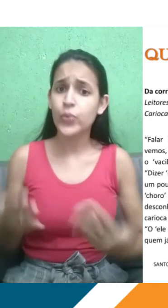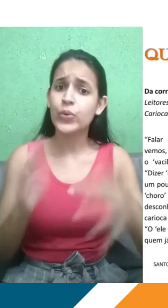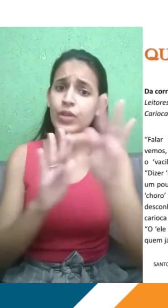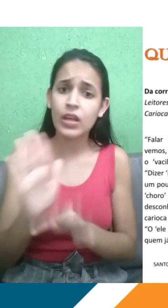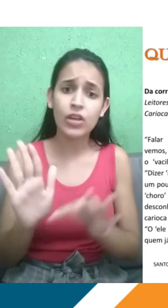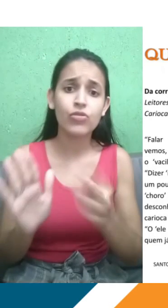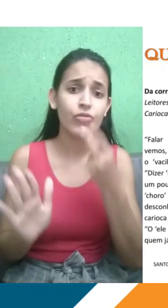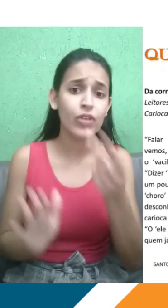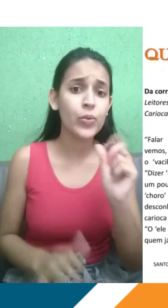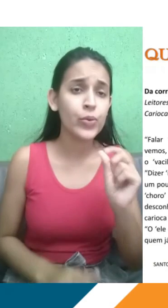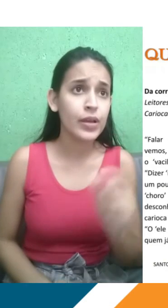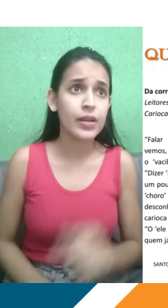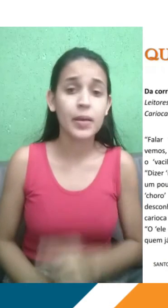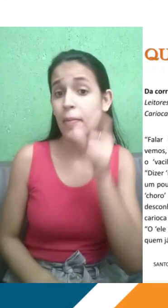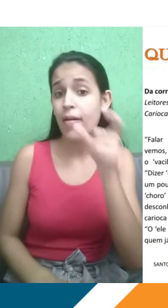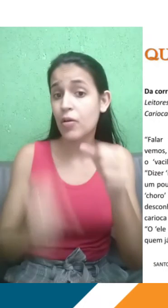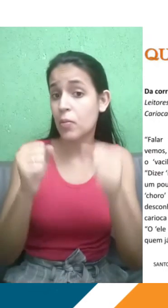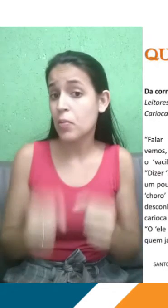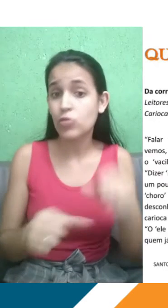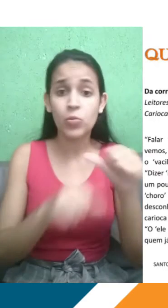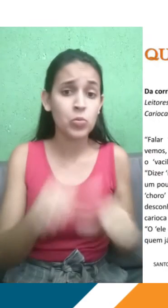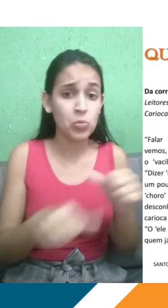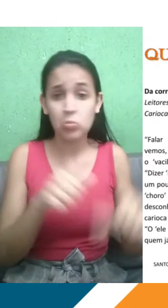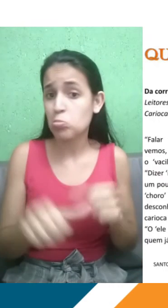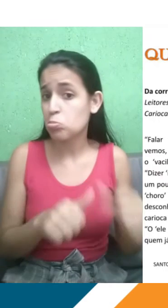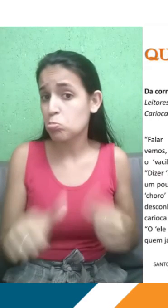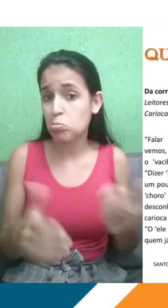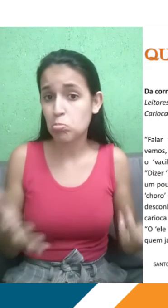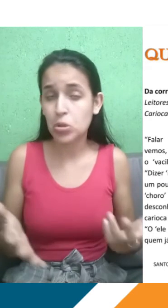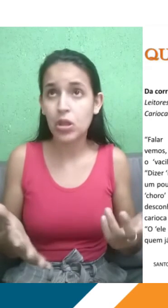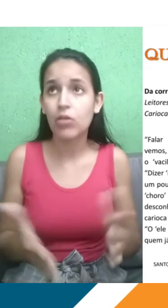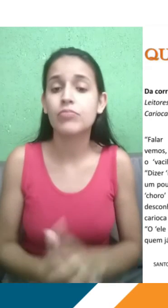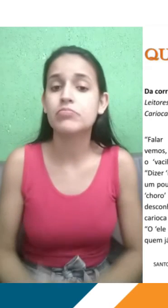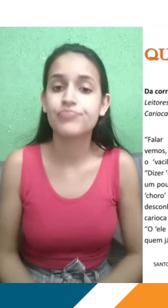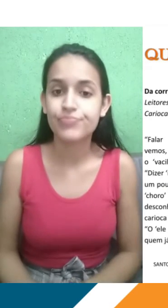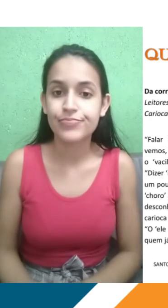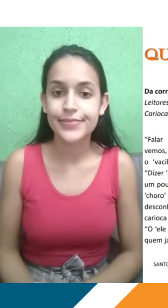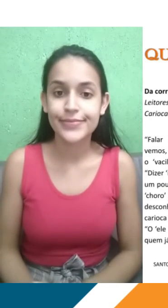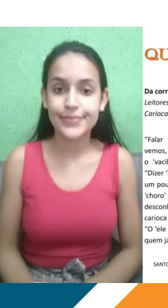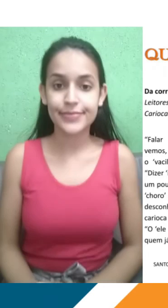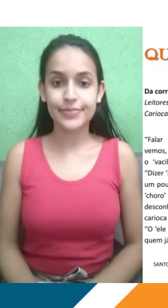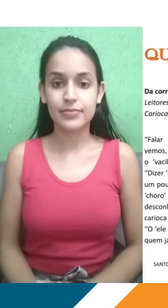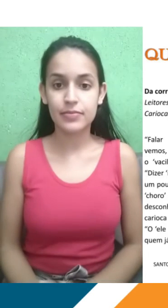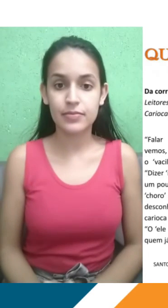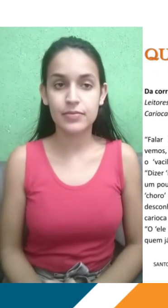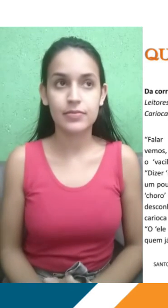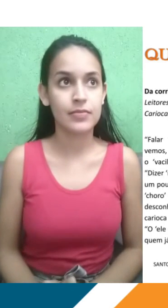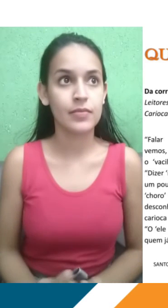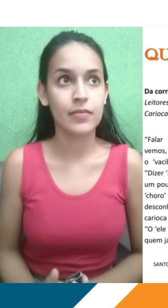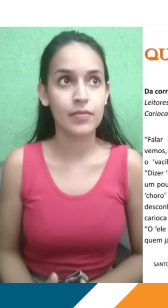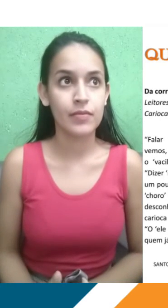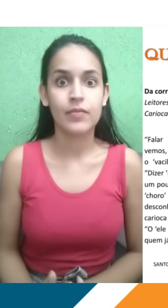correta acerca do variado repertório linguístico empregado pelos falantes cariocas nas diferentes situações específicas de